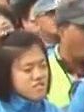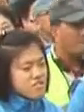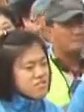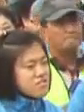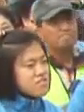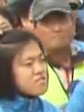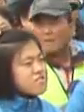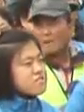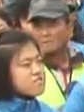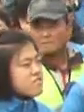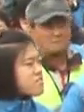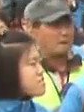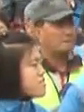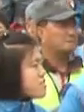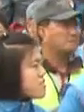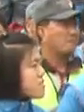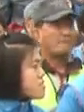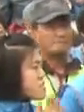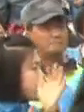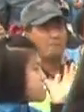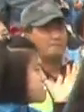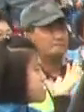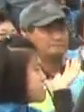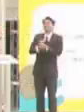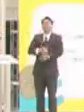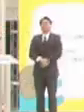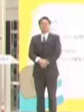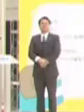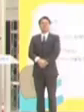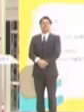행복한 일터 이용기 원장님 참석하셨습니다.